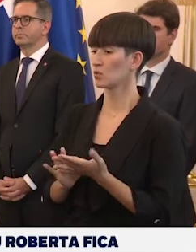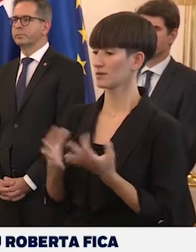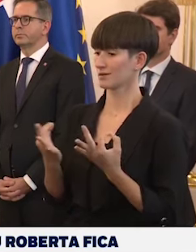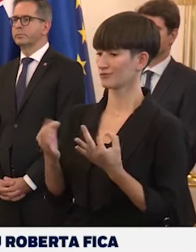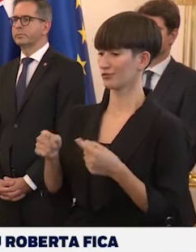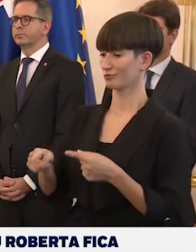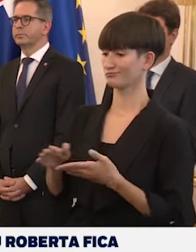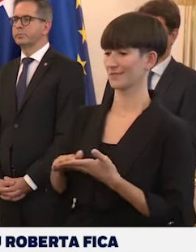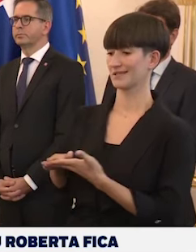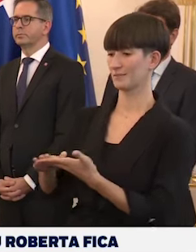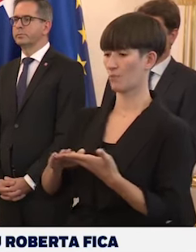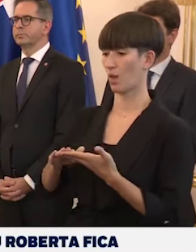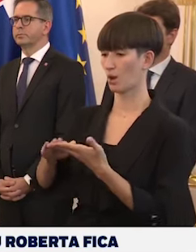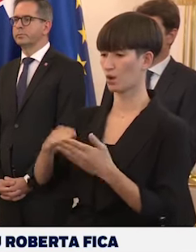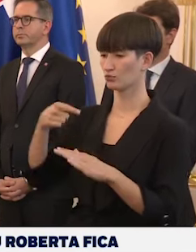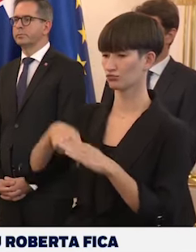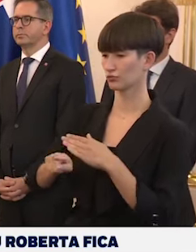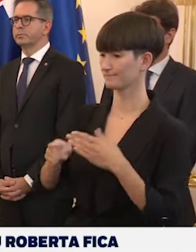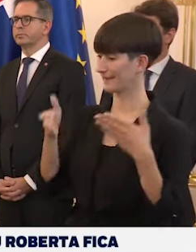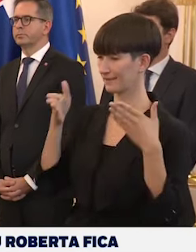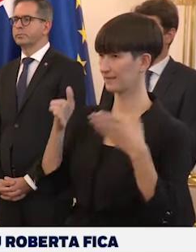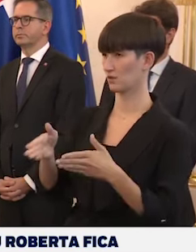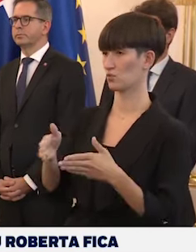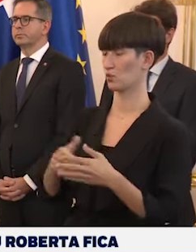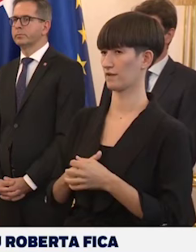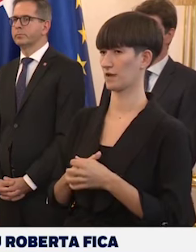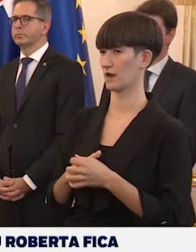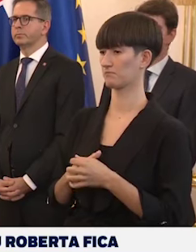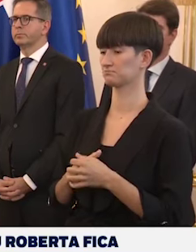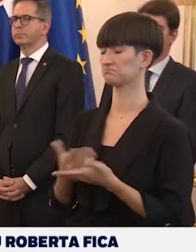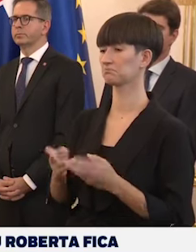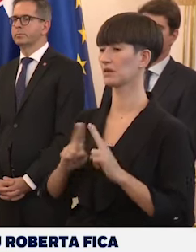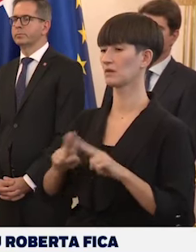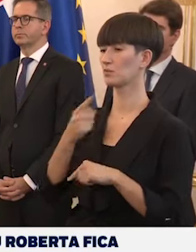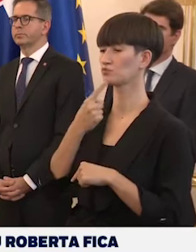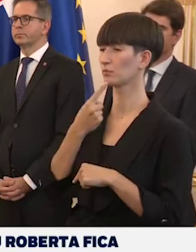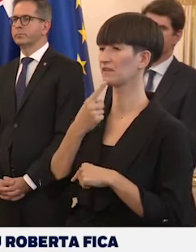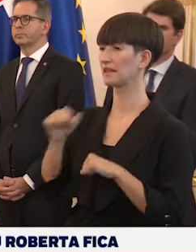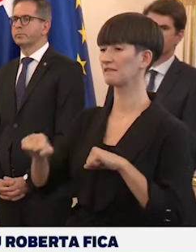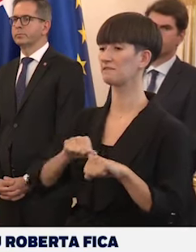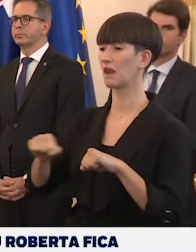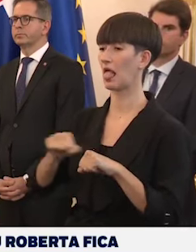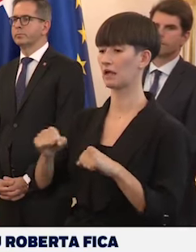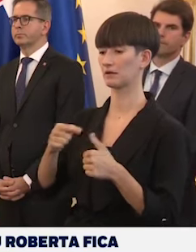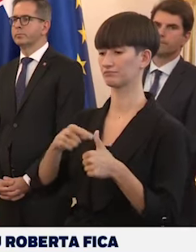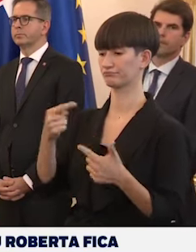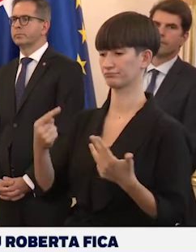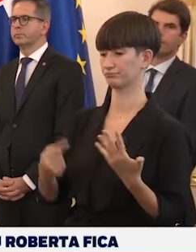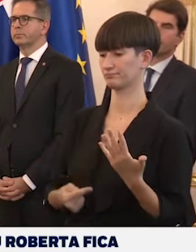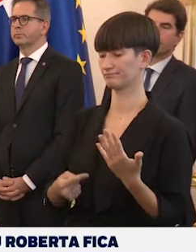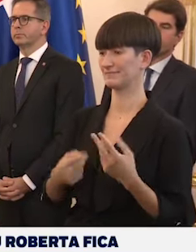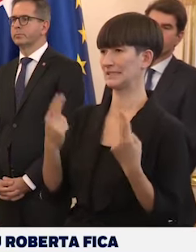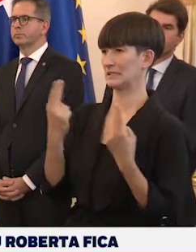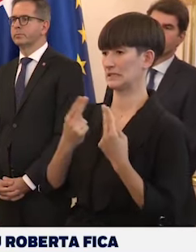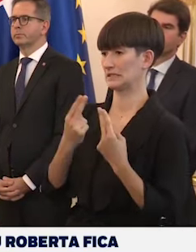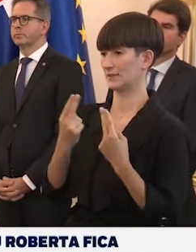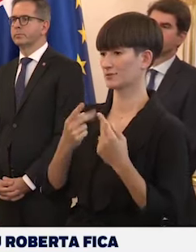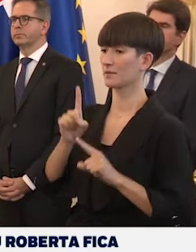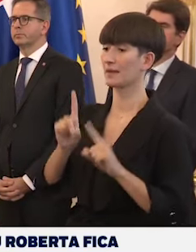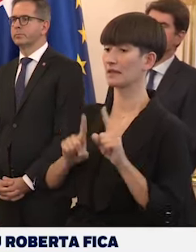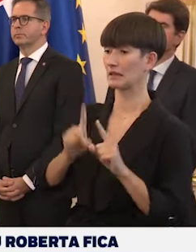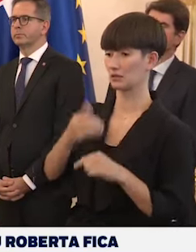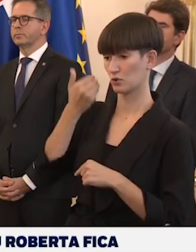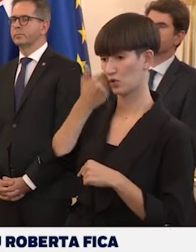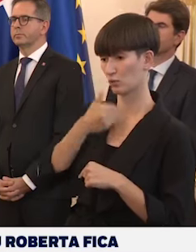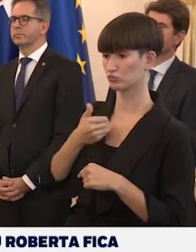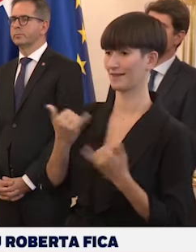spoločnosti. Nech by som dnes menovala akúkoľvek vládu. Časť občanov by bola nielen sklamaných, ale dokonca v obavách